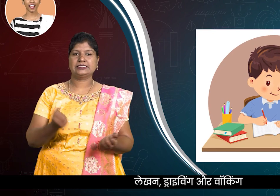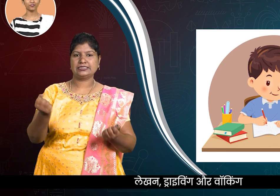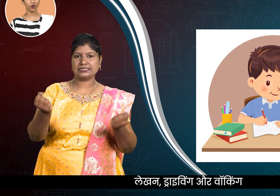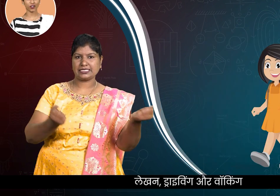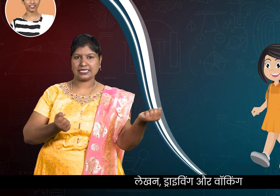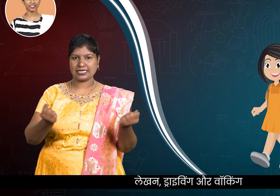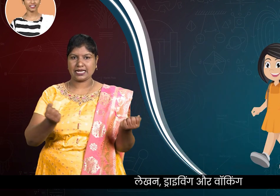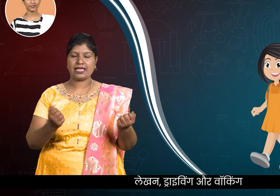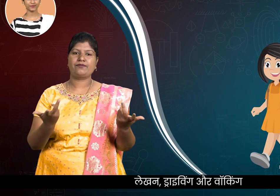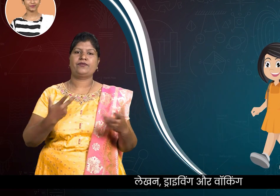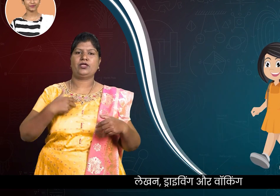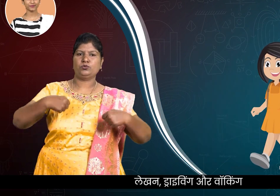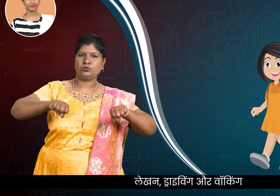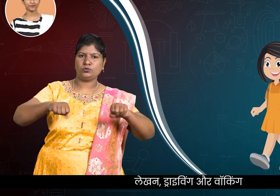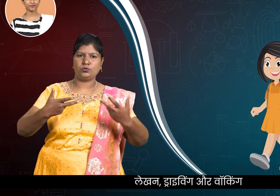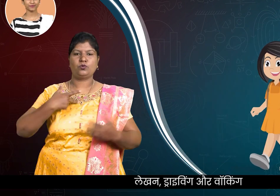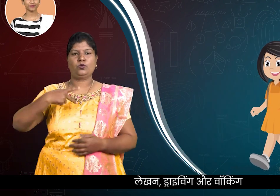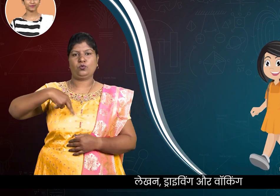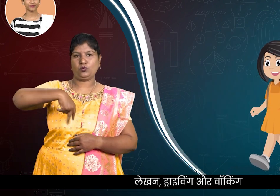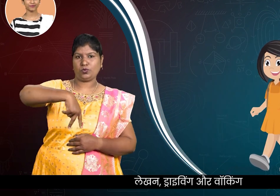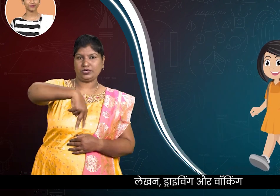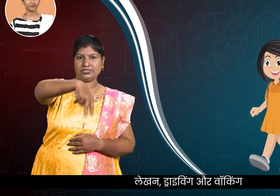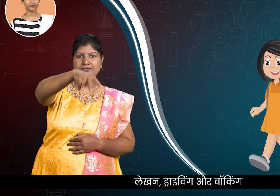ड्राइविंग और वॉकिंग,